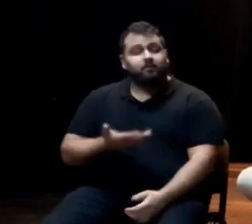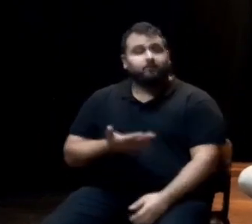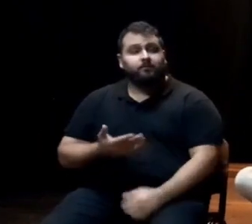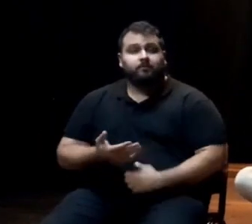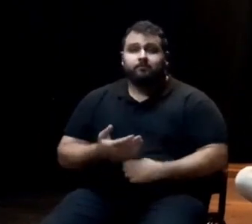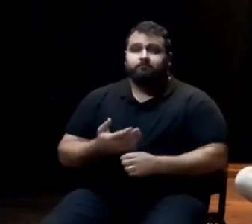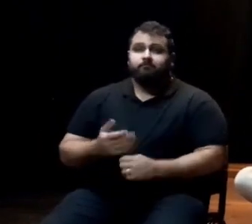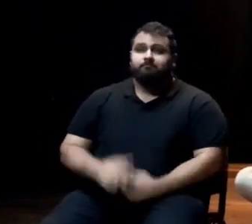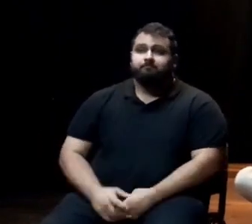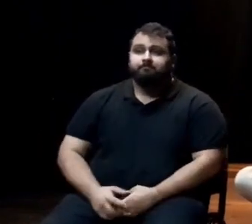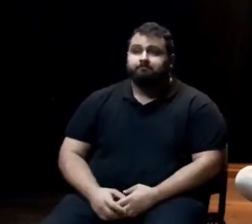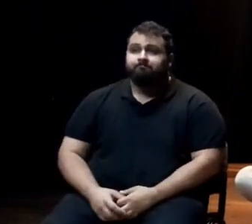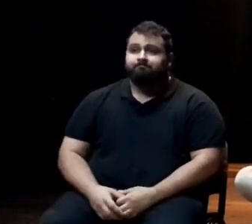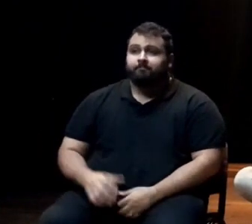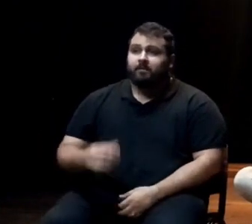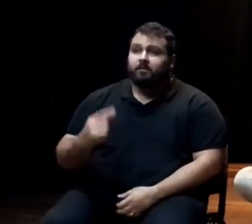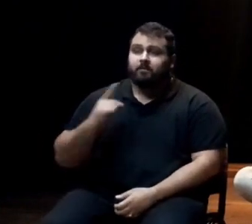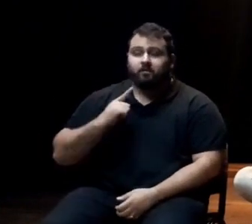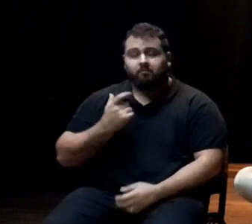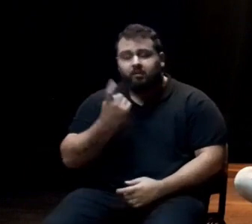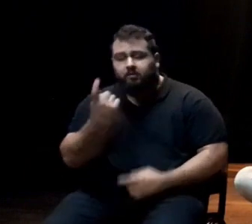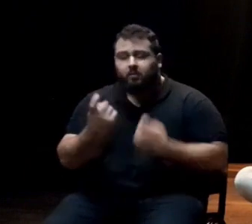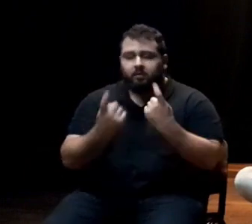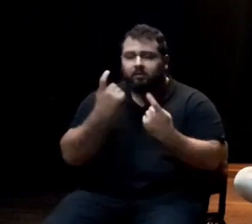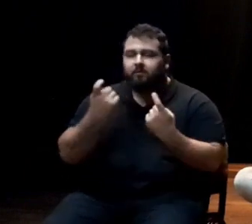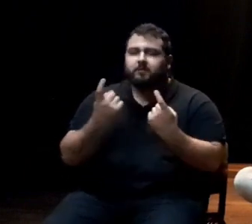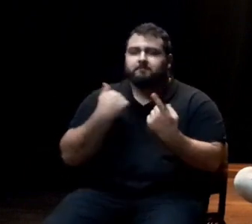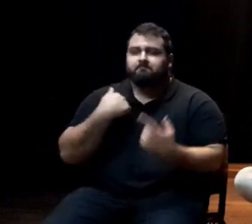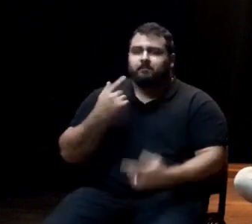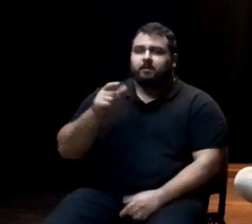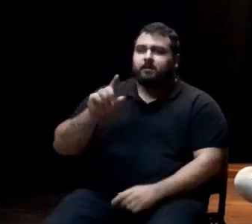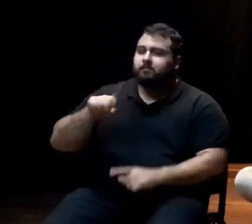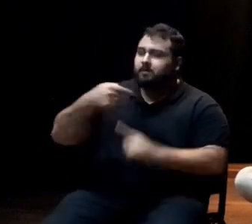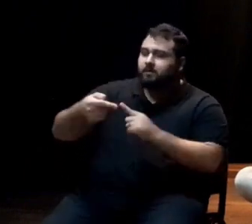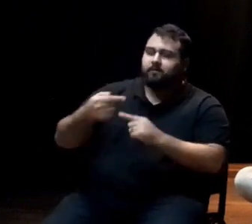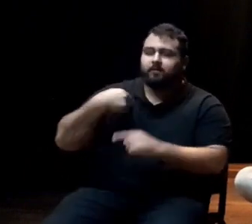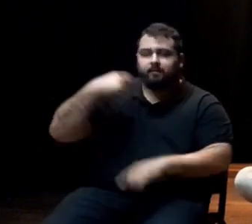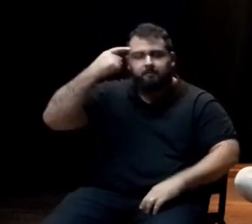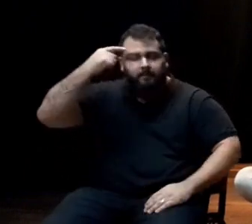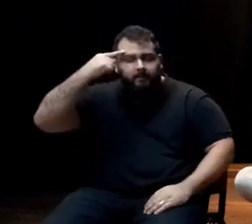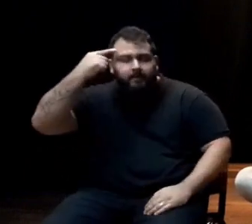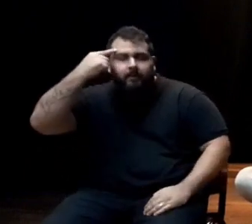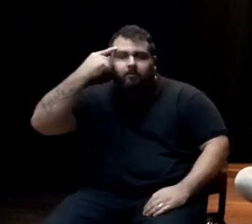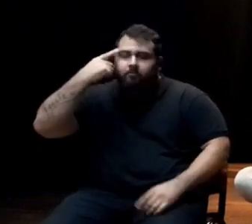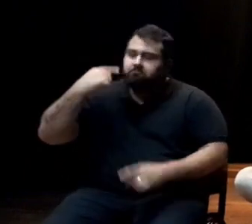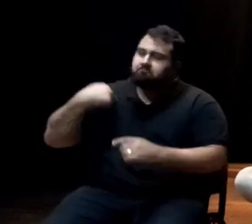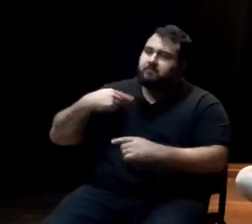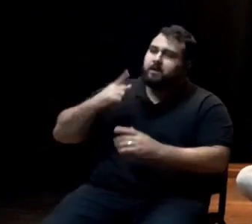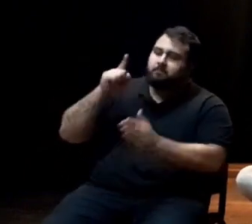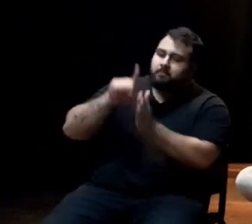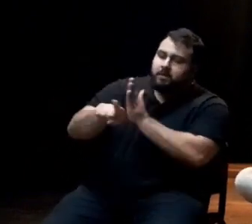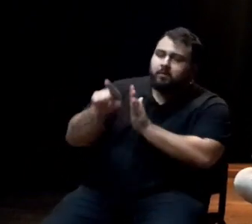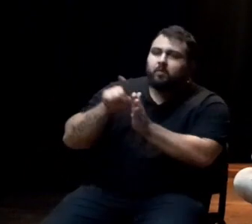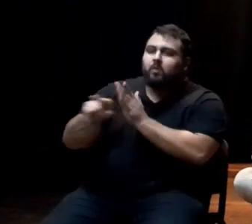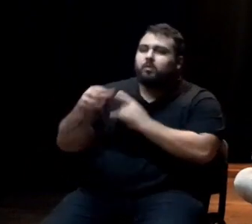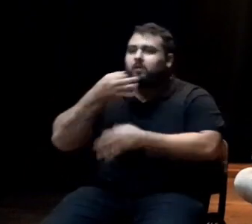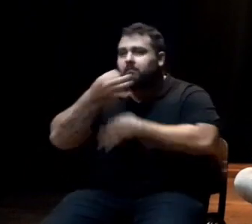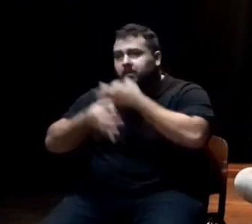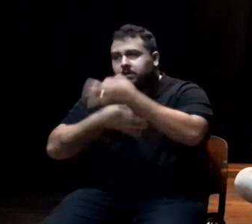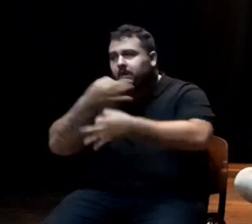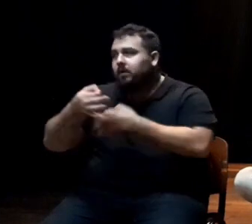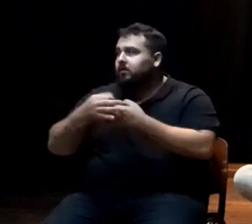Bom, vou detonar aqui algumas questões, mas a ideia é que a gente vai se atravessando também com perguntas, com comentários,